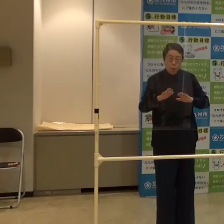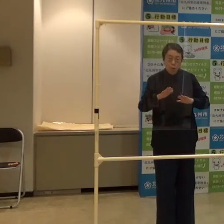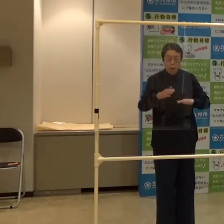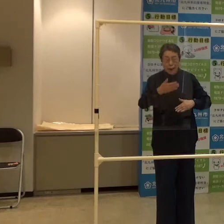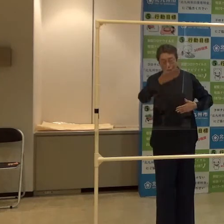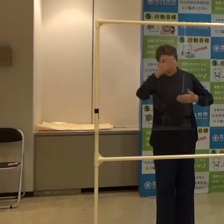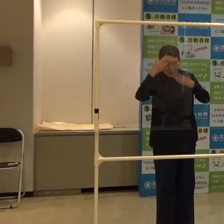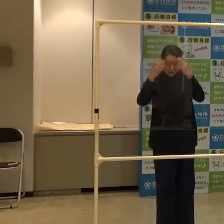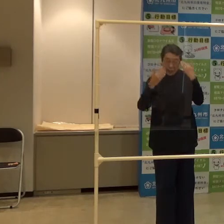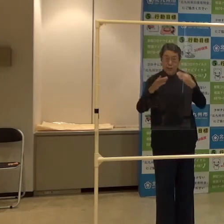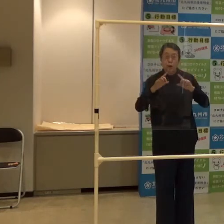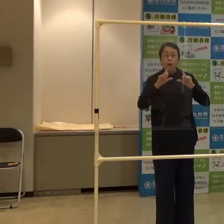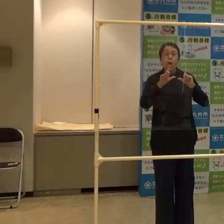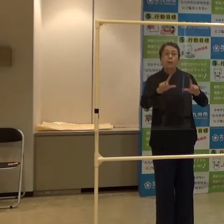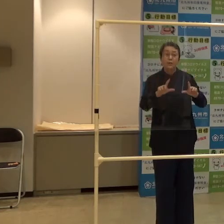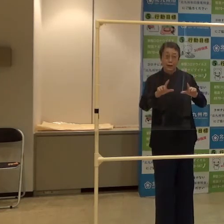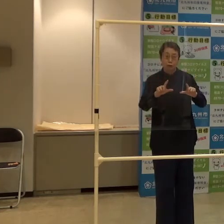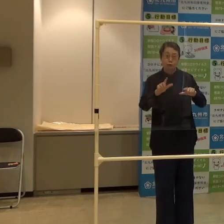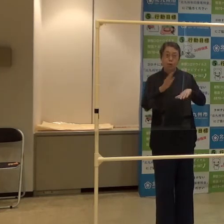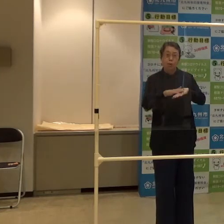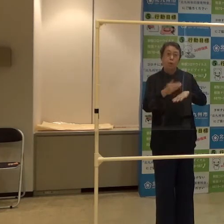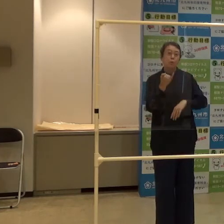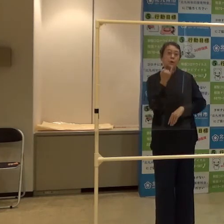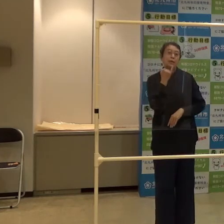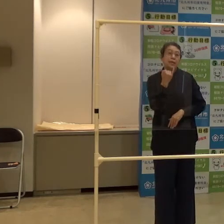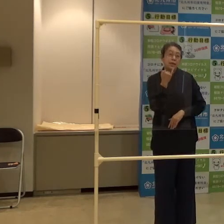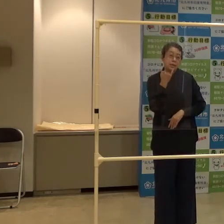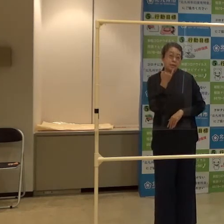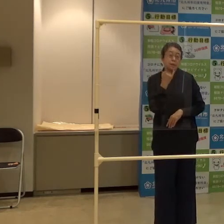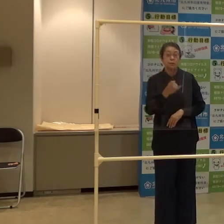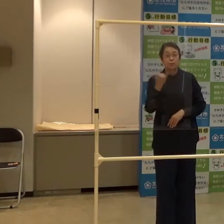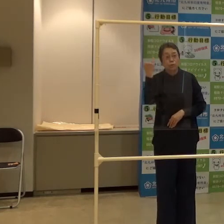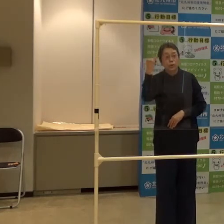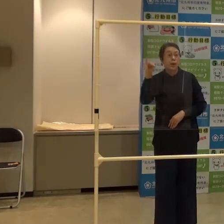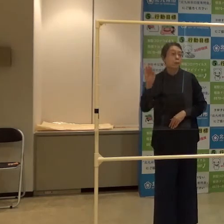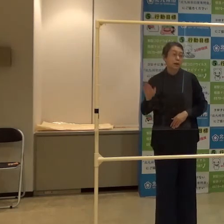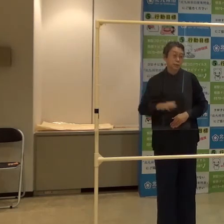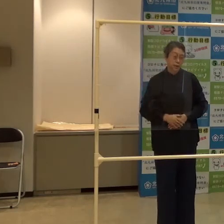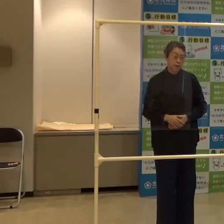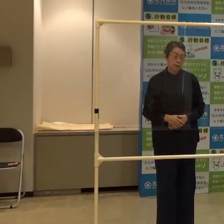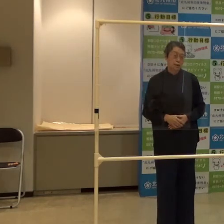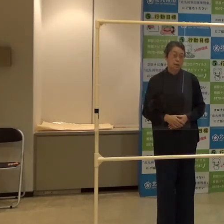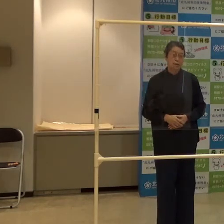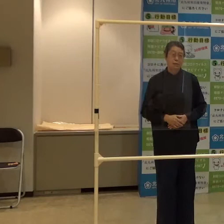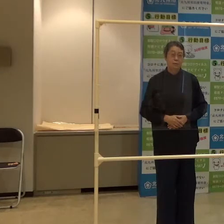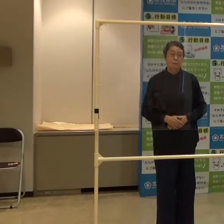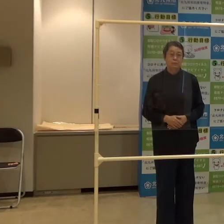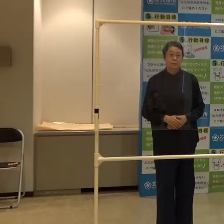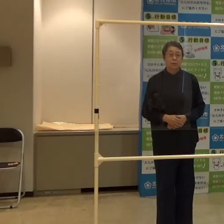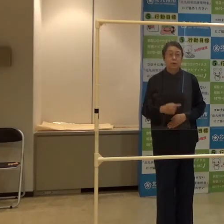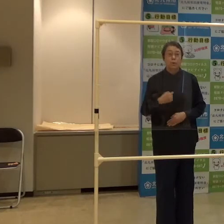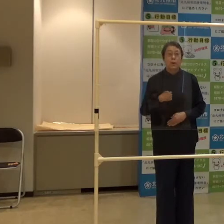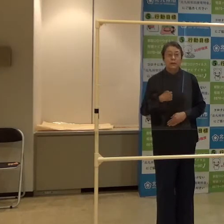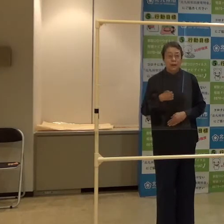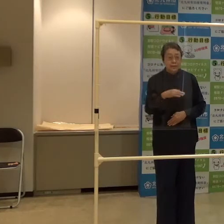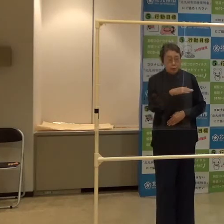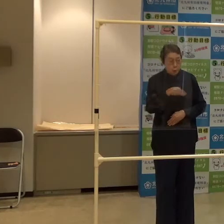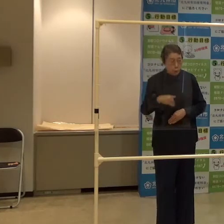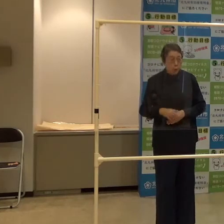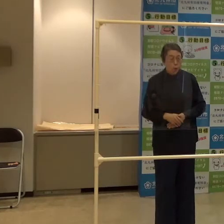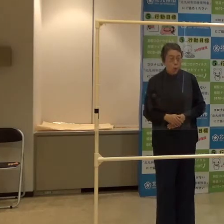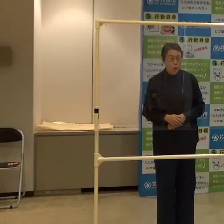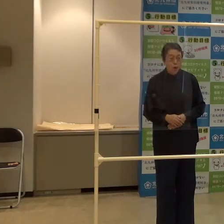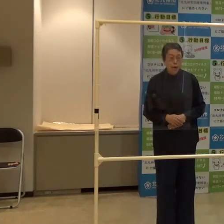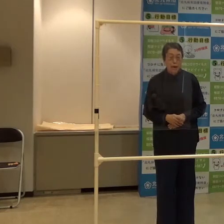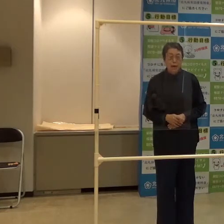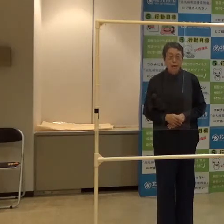もあっていいんではないかという意見もありまして、そういった意味では今、私ども一部の自治体